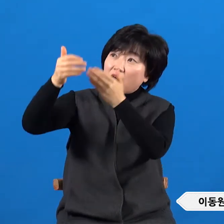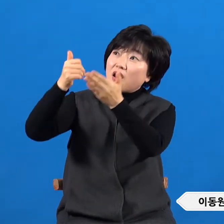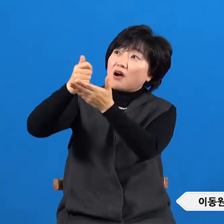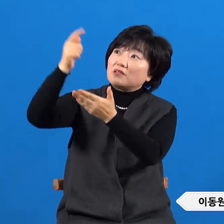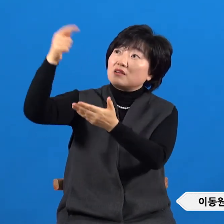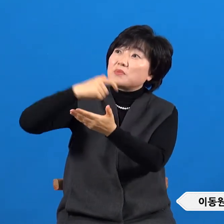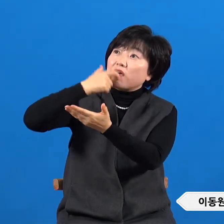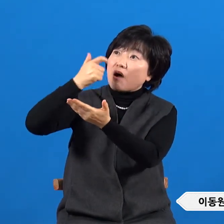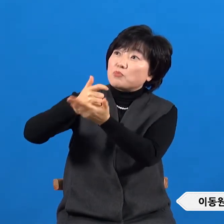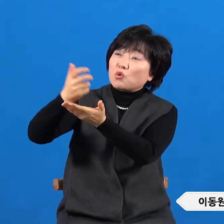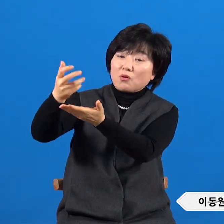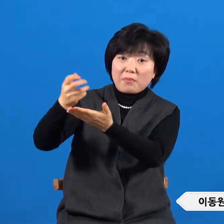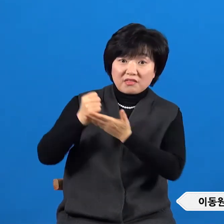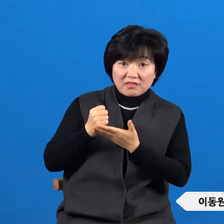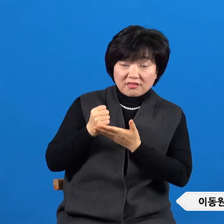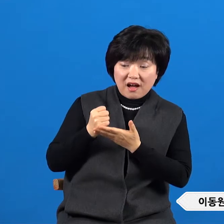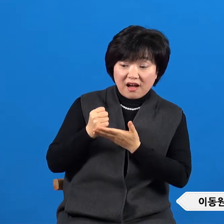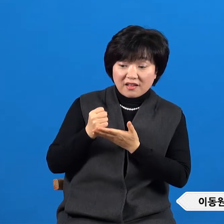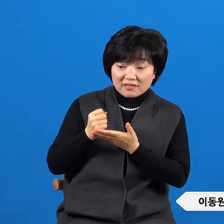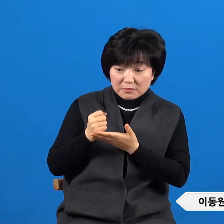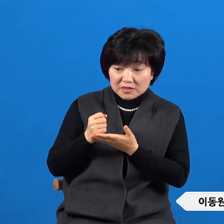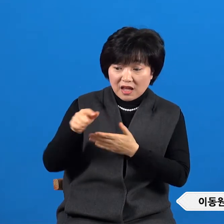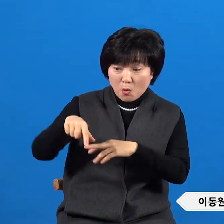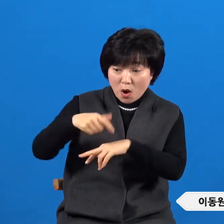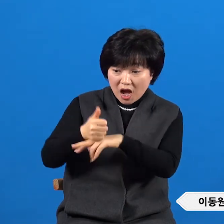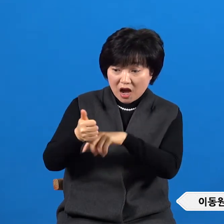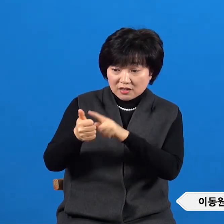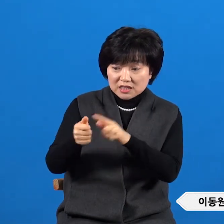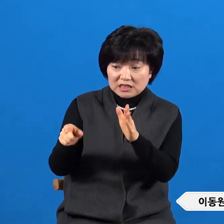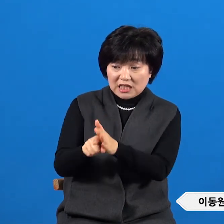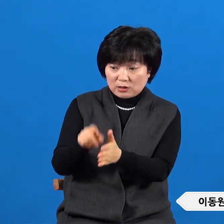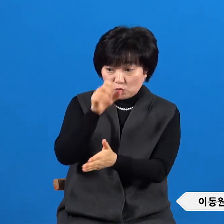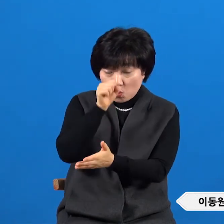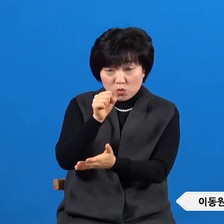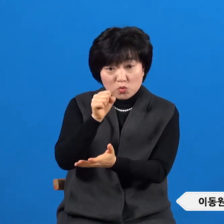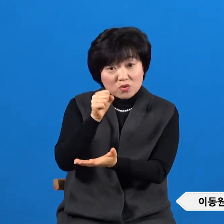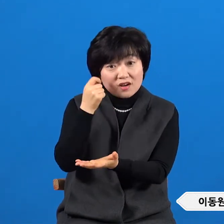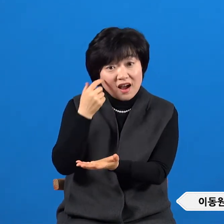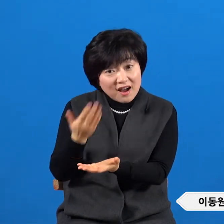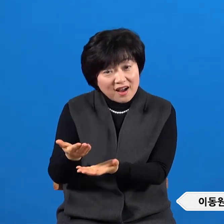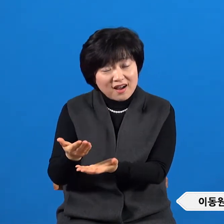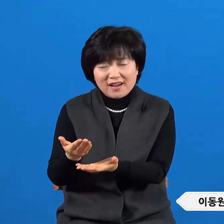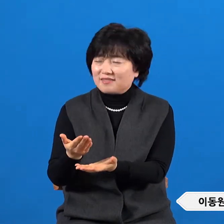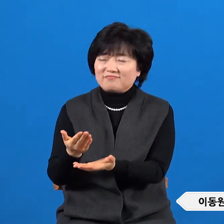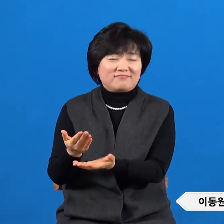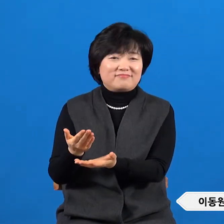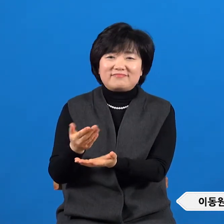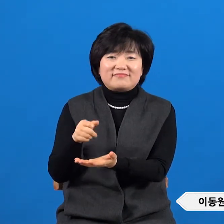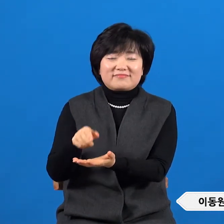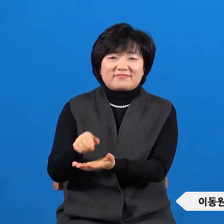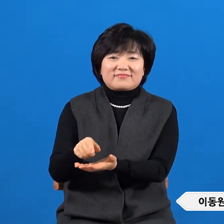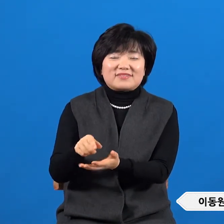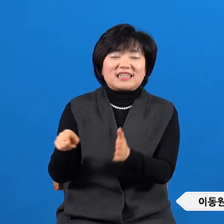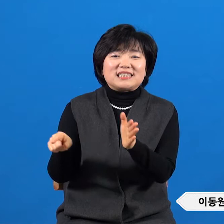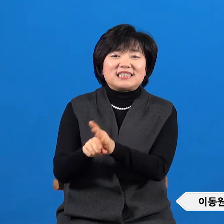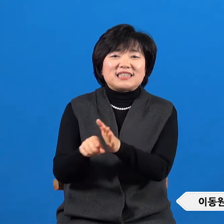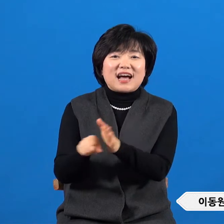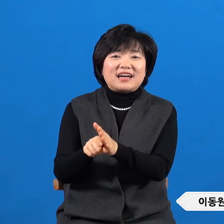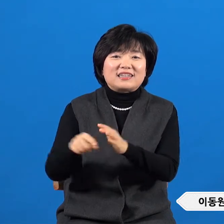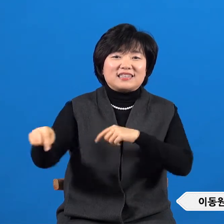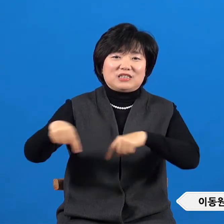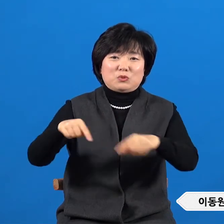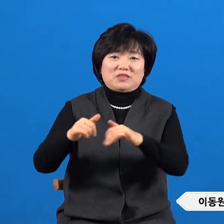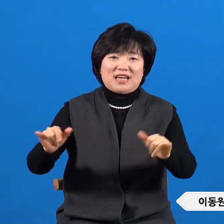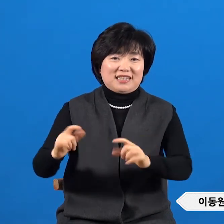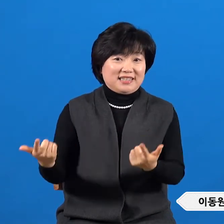감동을 받았다고 그러니까 신앙이 좋은 그런 사람처럼 생각이 될 수도 있습니다. 우리가 생각하는 그런